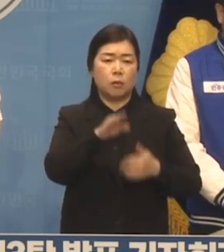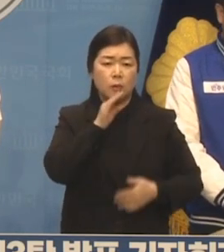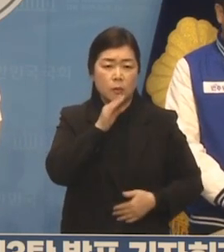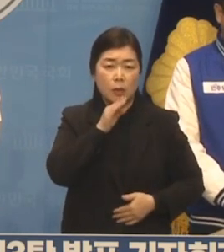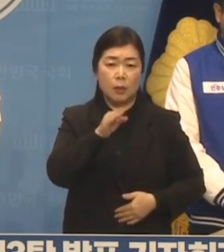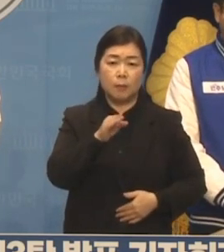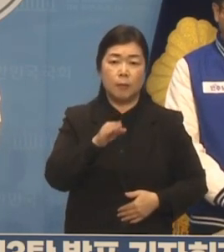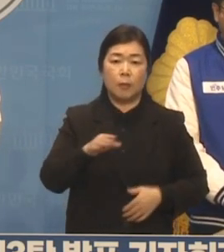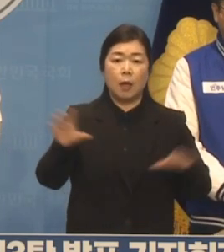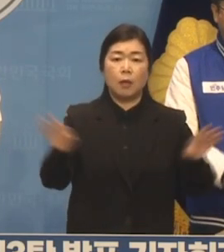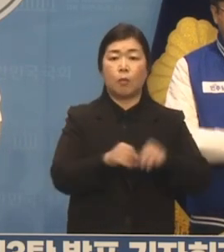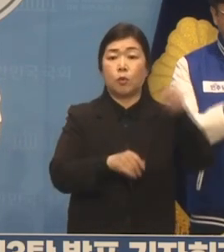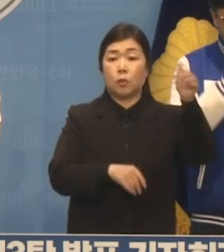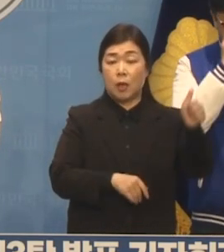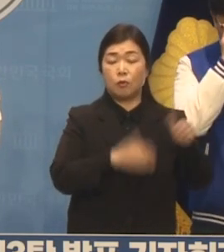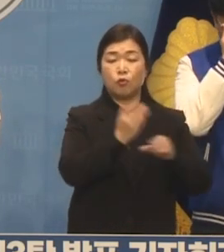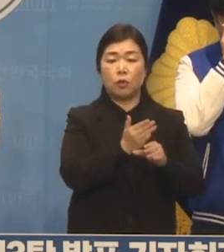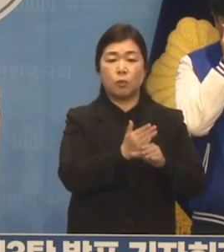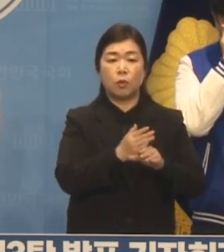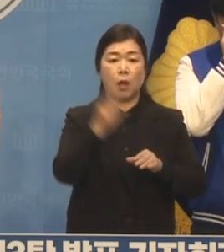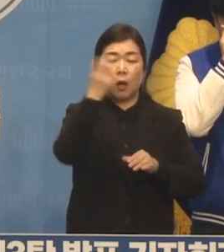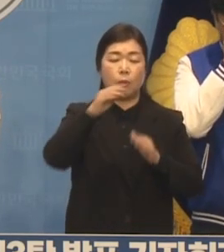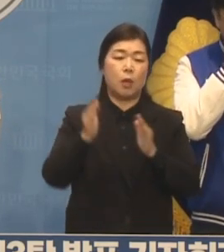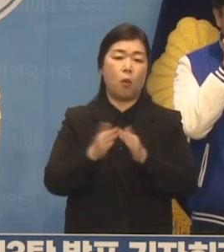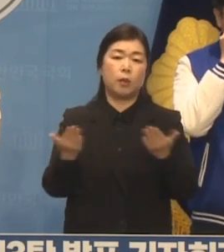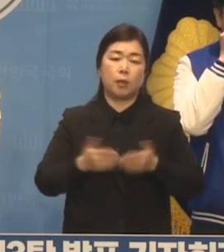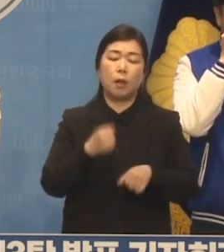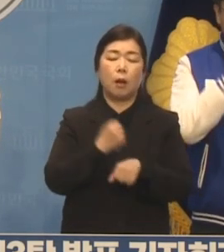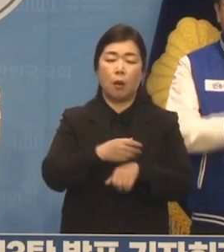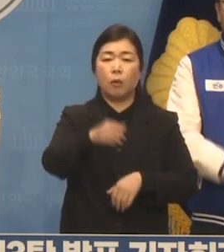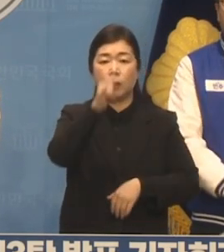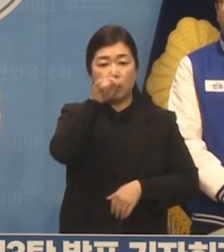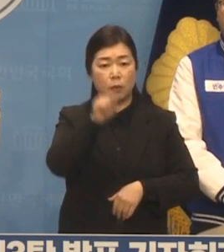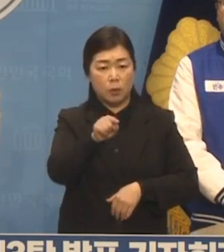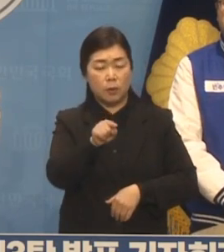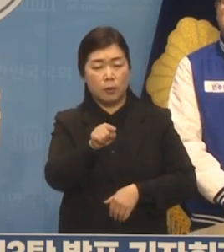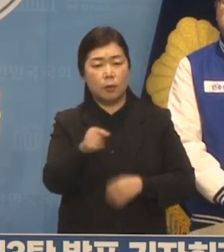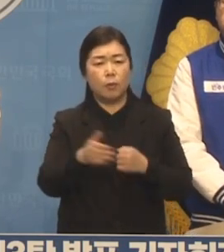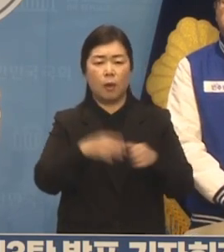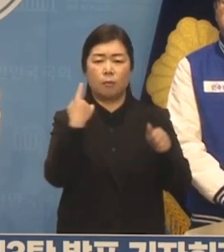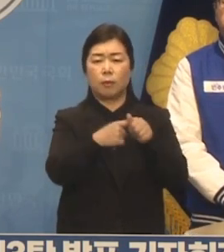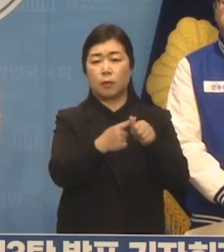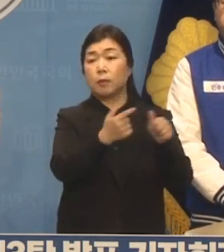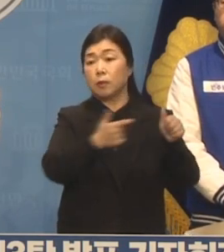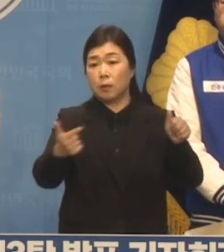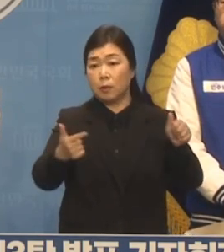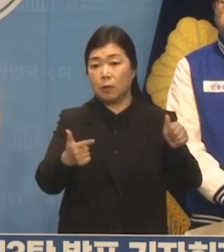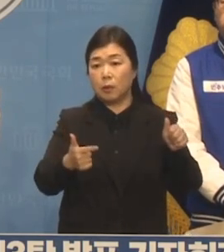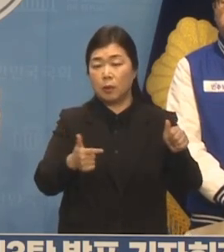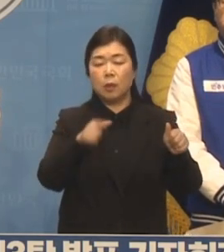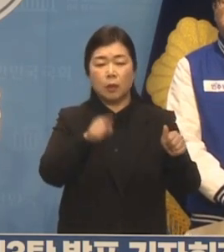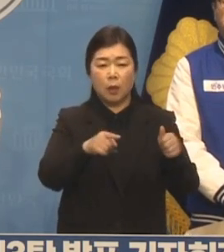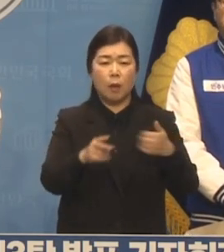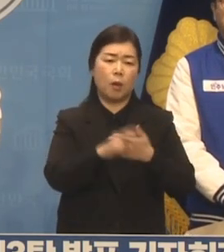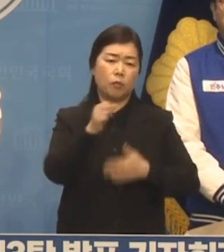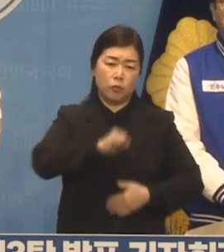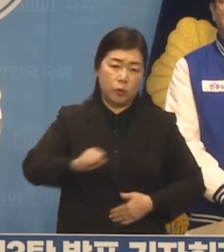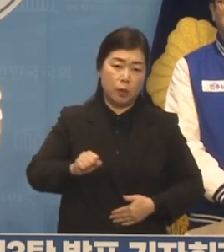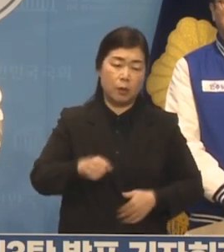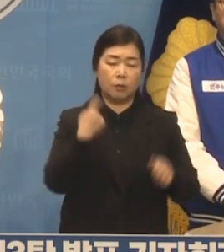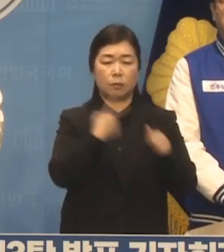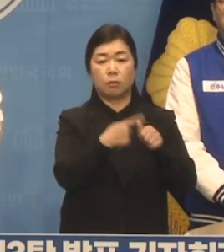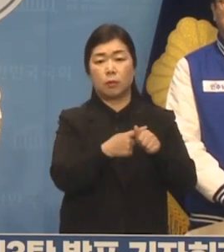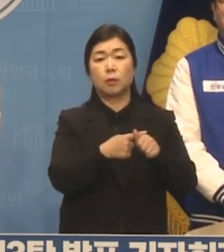사실상은 사무총장을 중심으로 감사원 업무가 이루어지고 있다라는 비판들이 제기돼서 위헌적인 행태이다라는 비판들을 많이